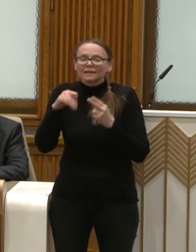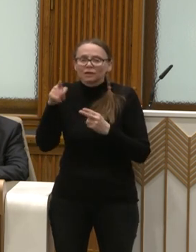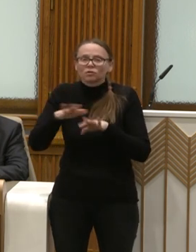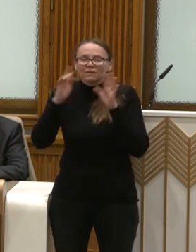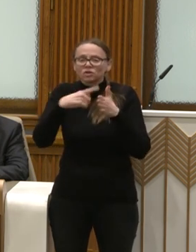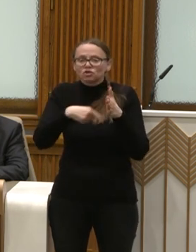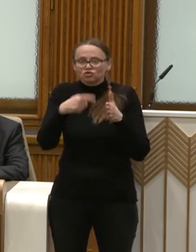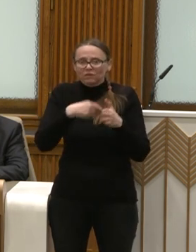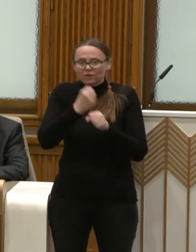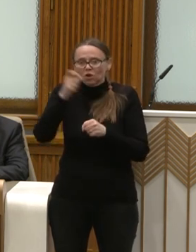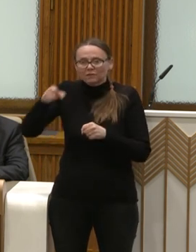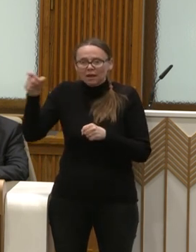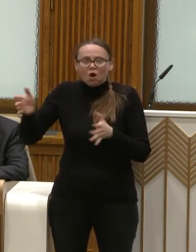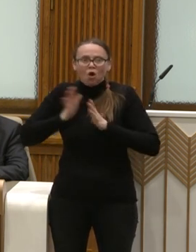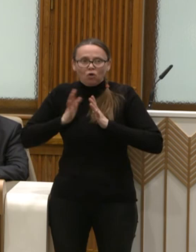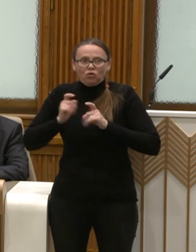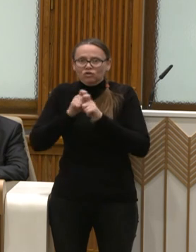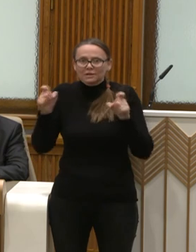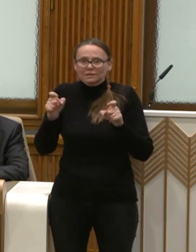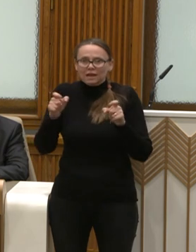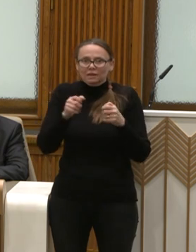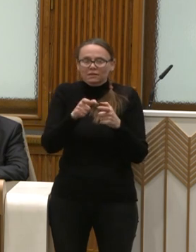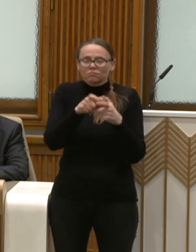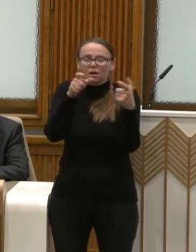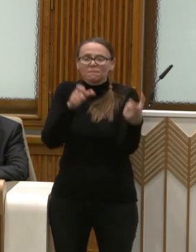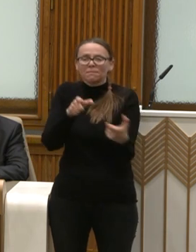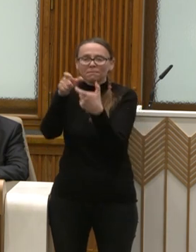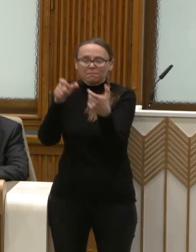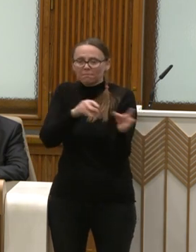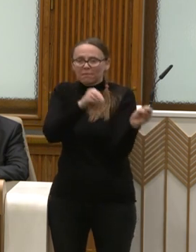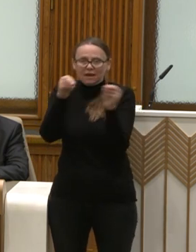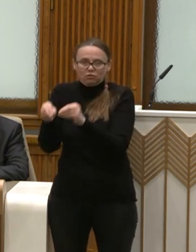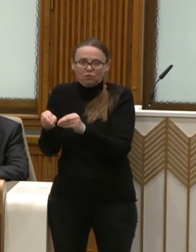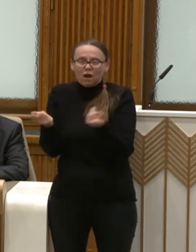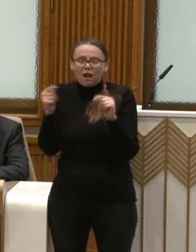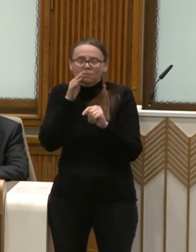večje število delavcev ogroženo zaradi pretovora, bojo veljali kakšni posebni ukrepi za nje?